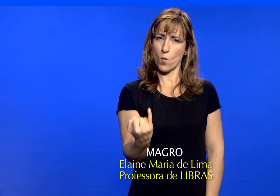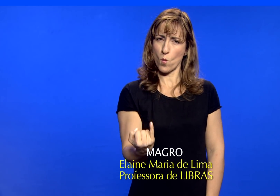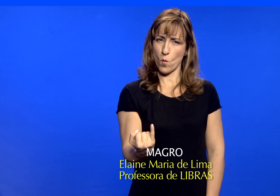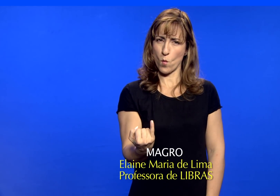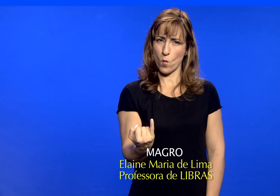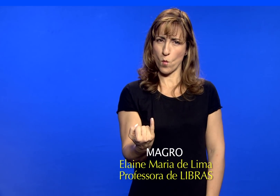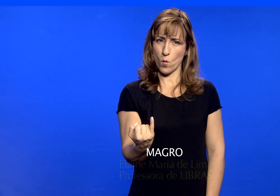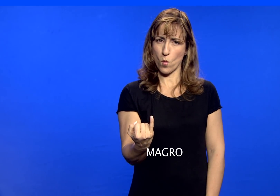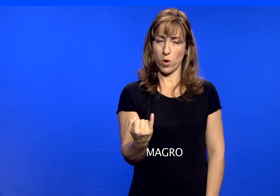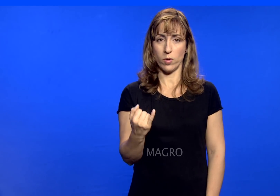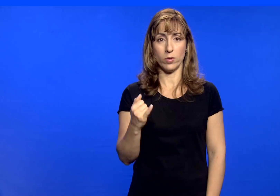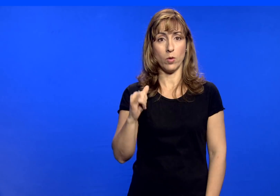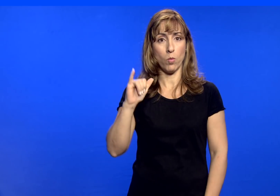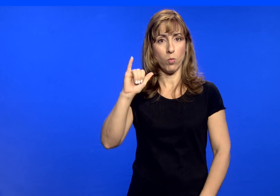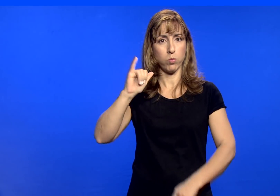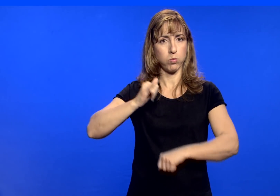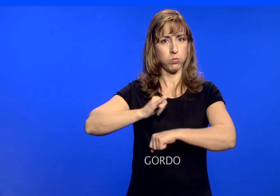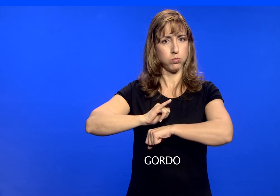magro,